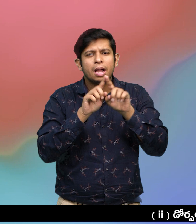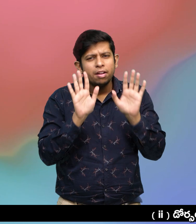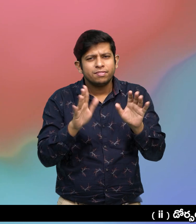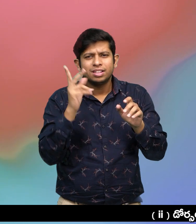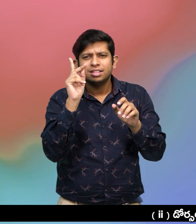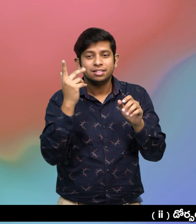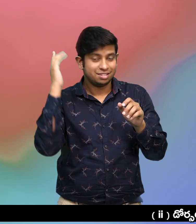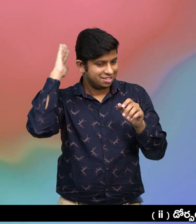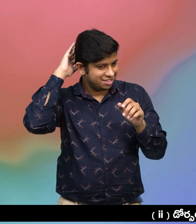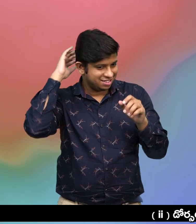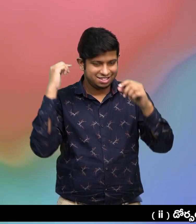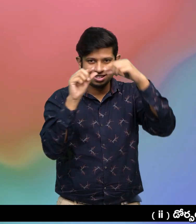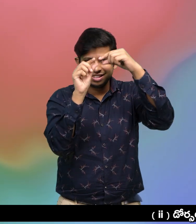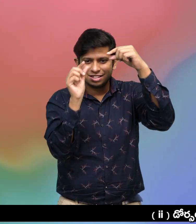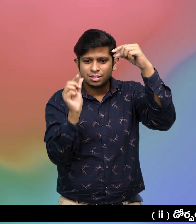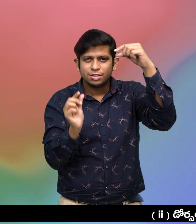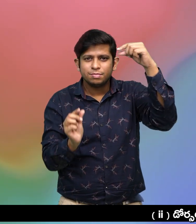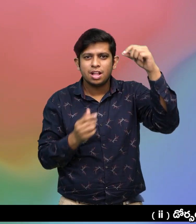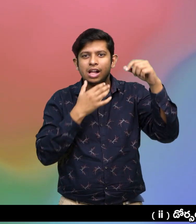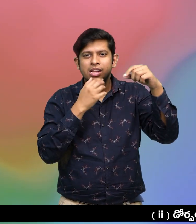2. డోర్సల్ నరాల త్రాడును కలిగి ఉంటాయి.